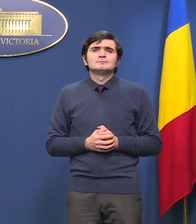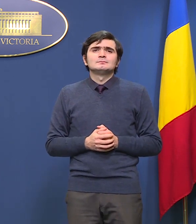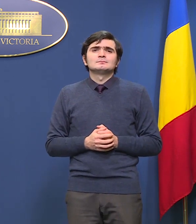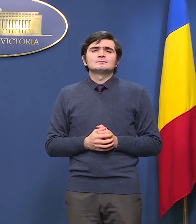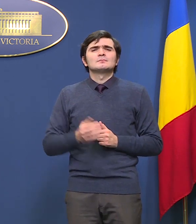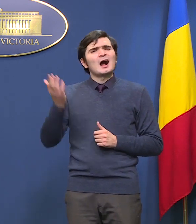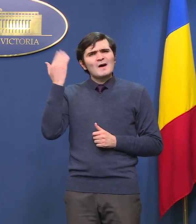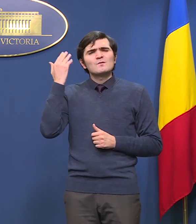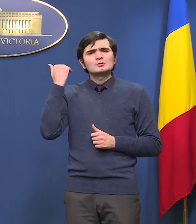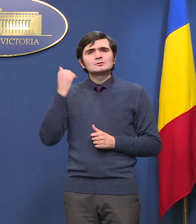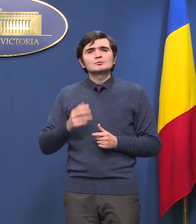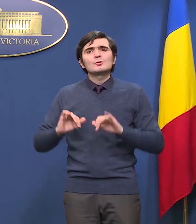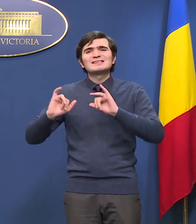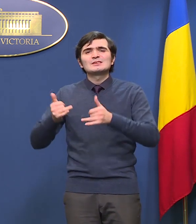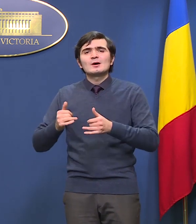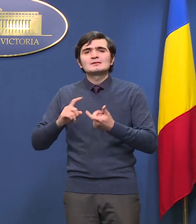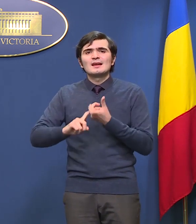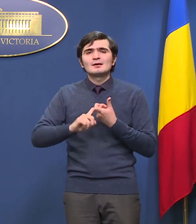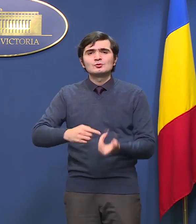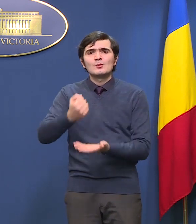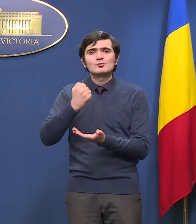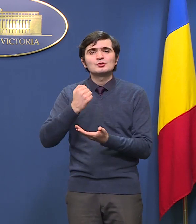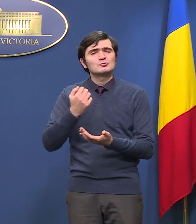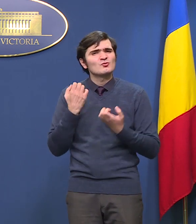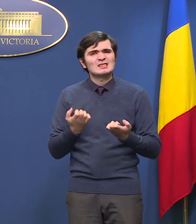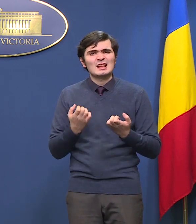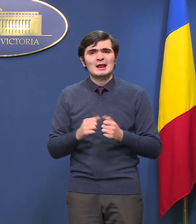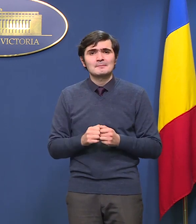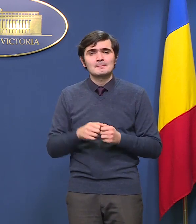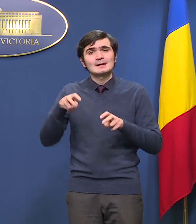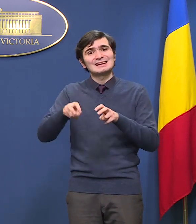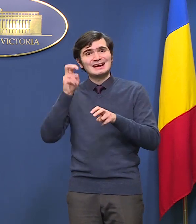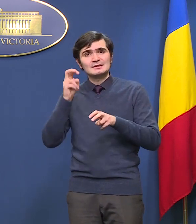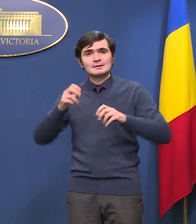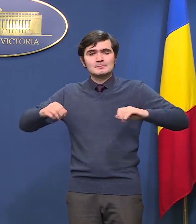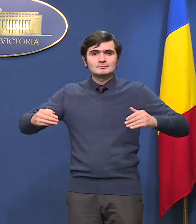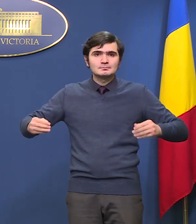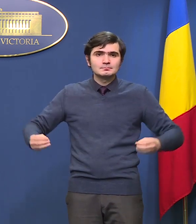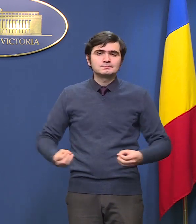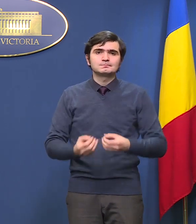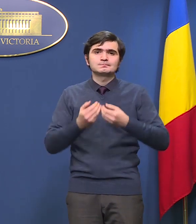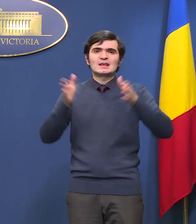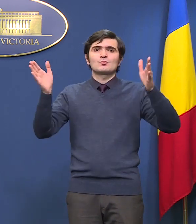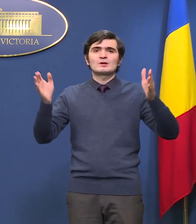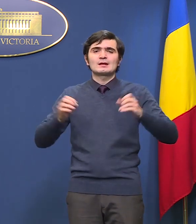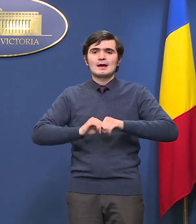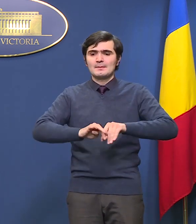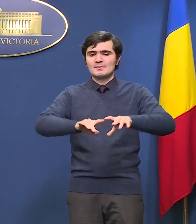se afla într-o situație bugetară dificilă înainte de izbucnirea